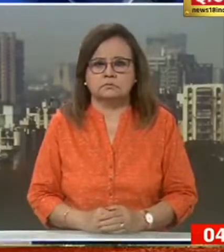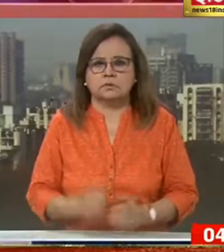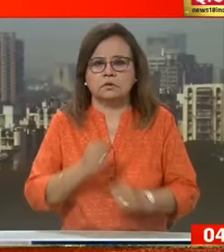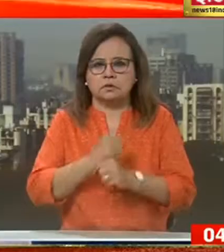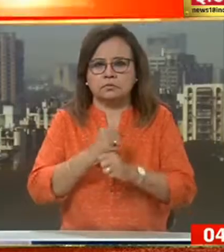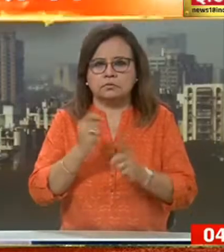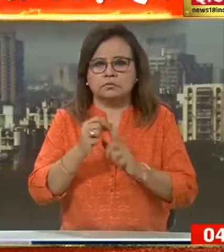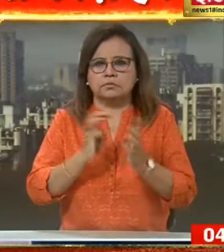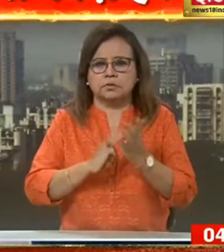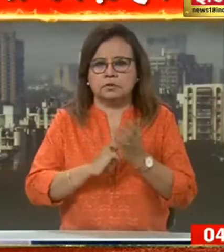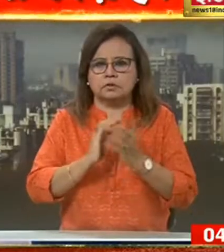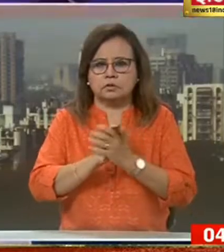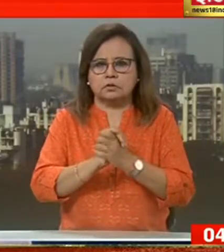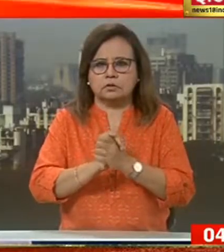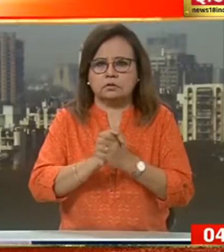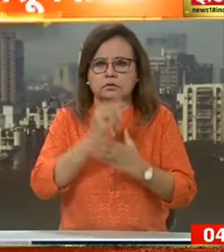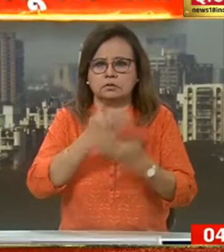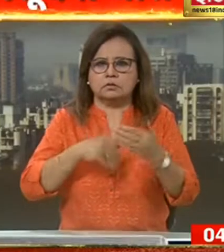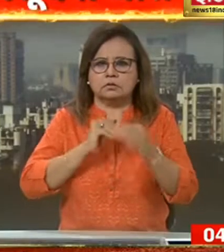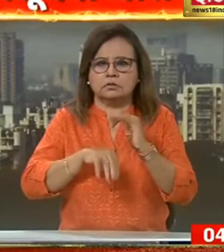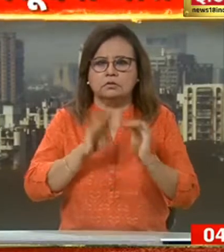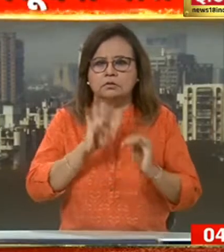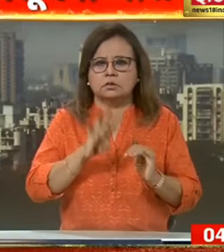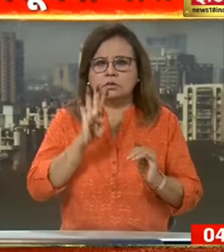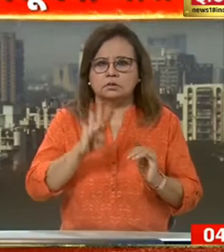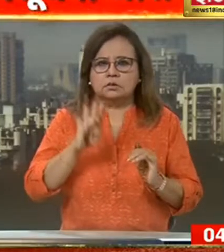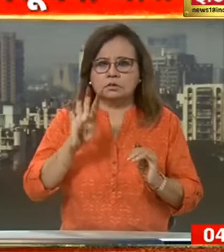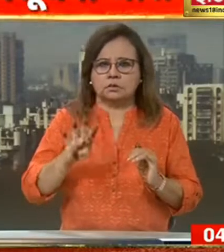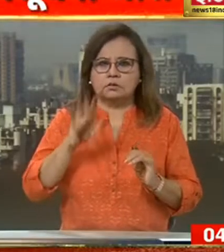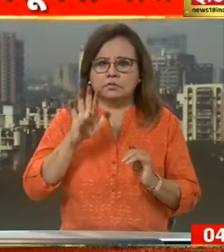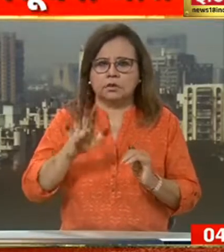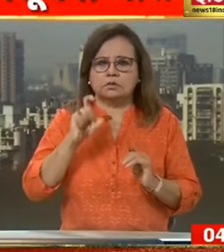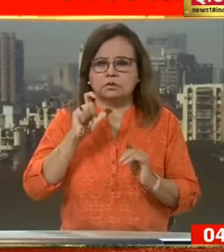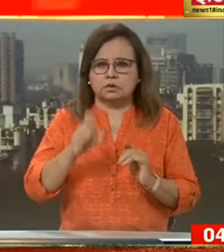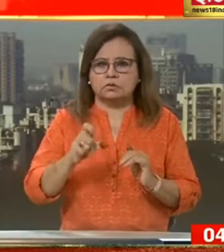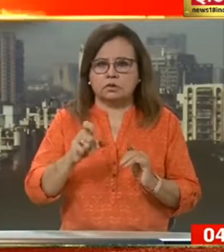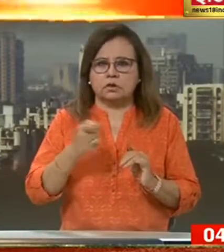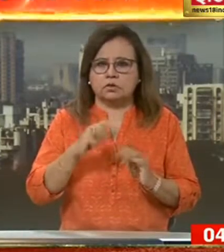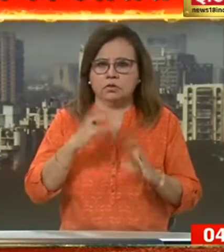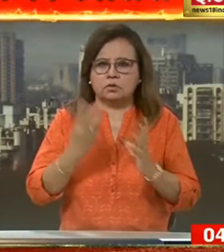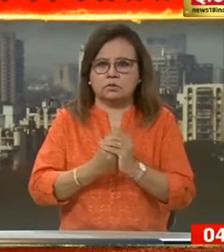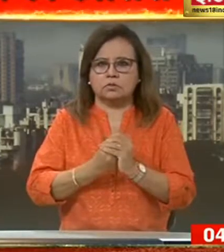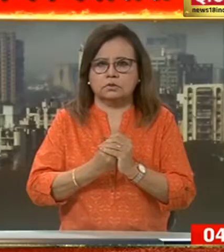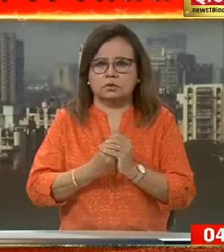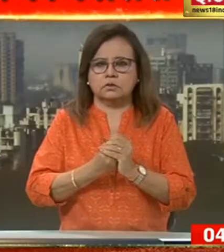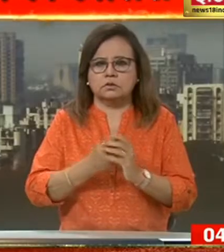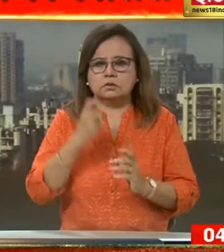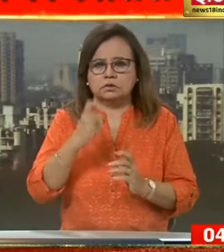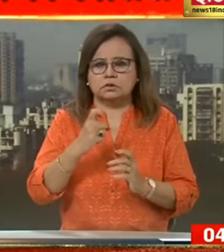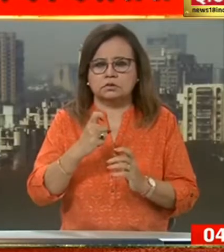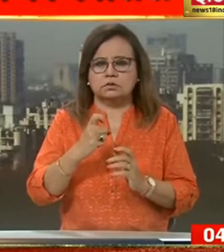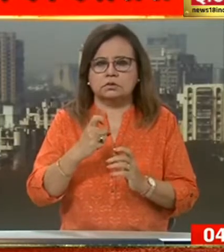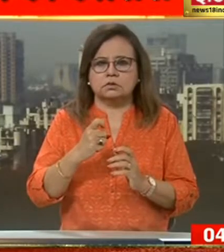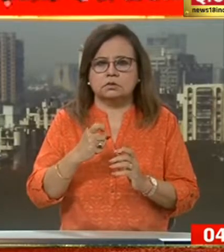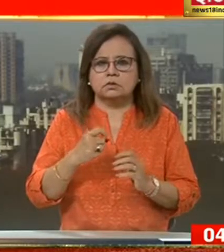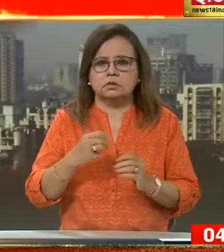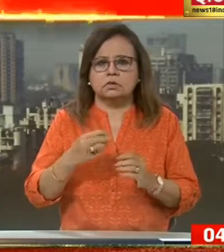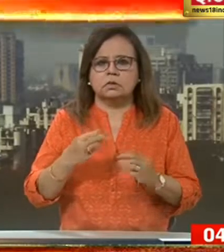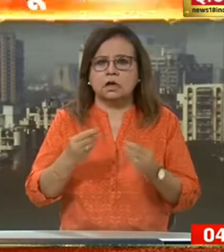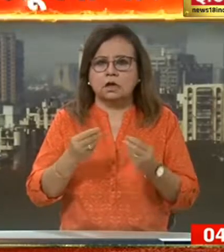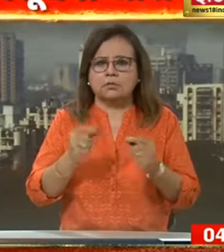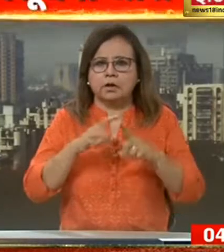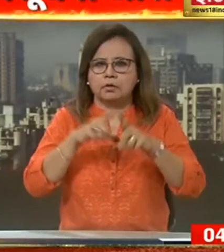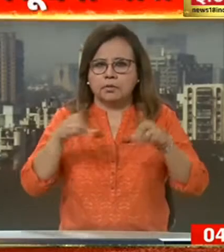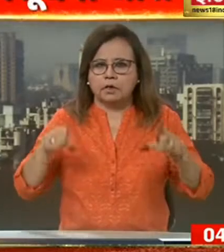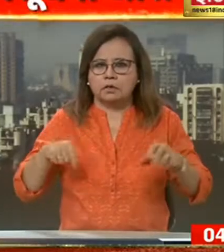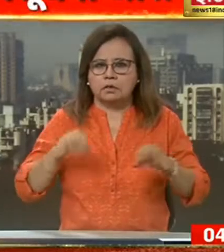कि सरकार ने पीएम मित्र योजना के तहत 4445 करोड़ रुपए की कुल लागत वाले साथ व्रत कपड़ा पार्क